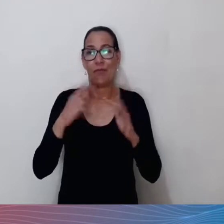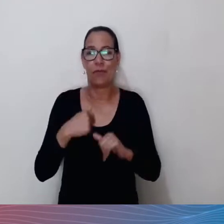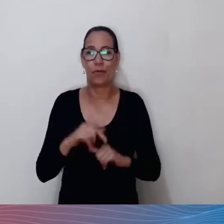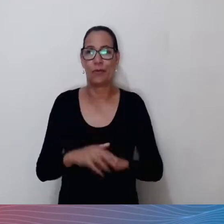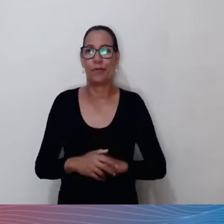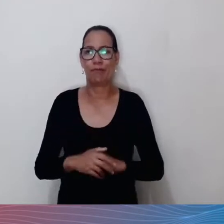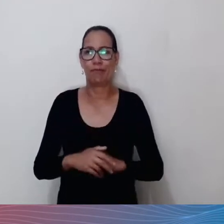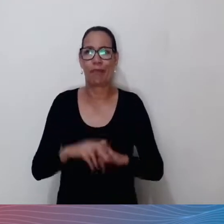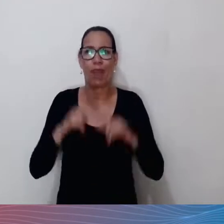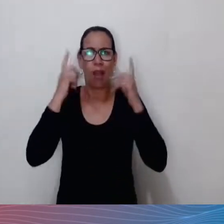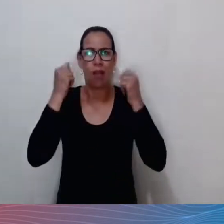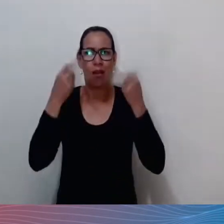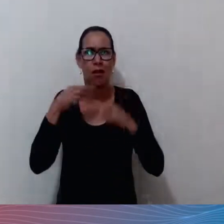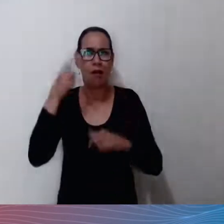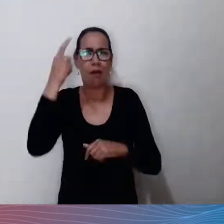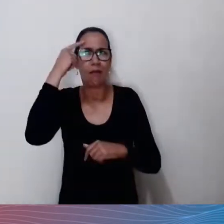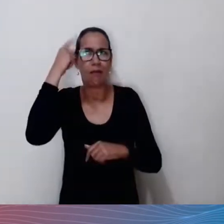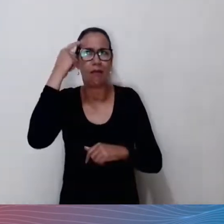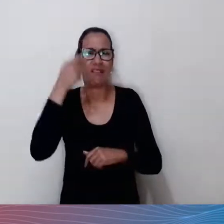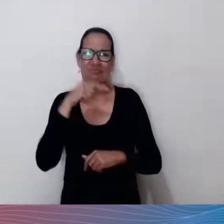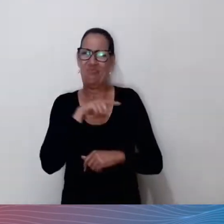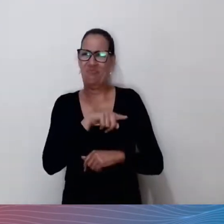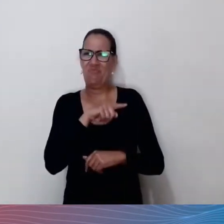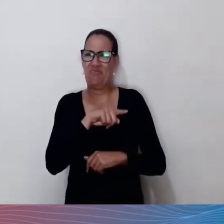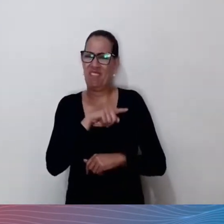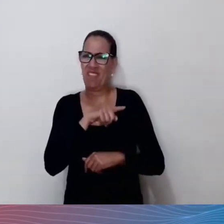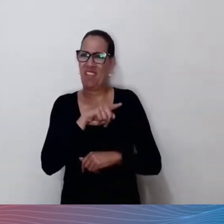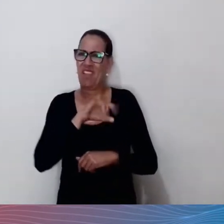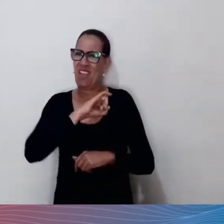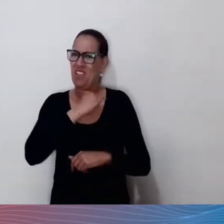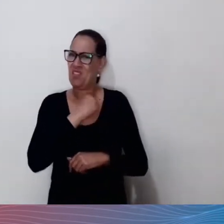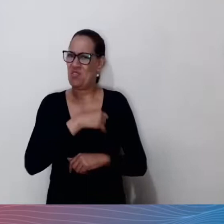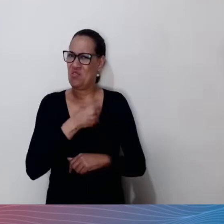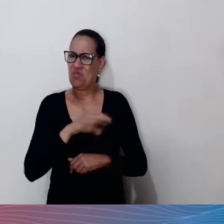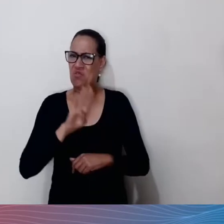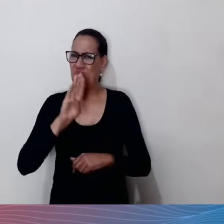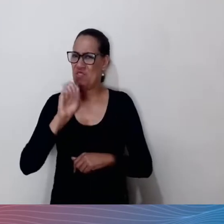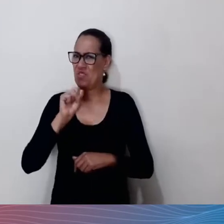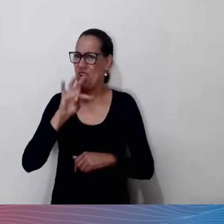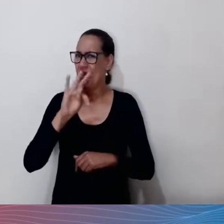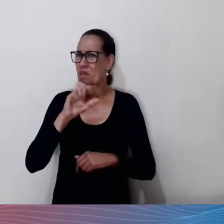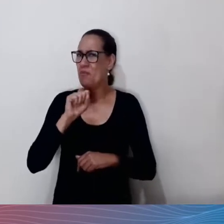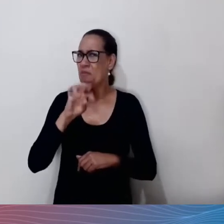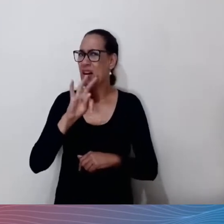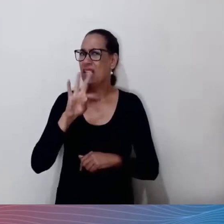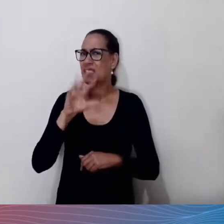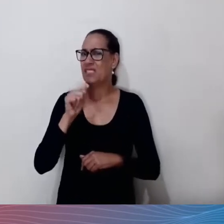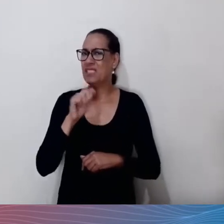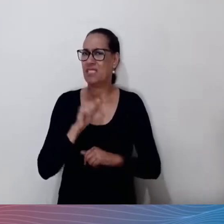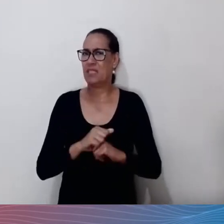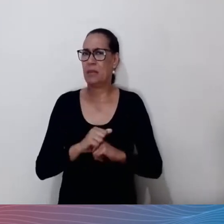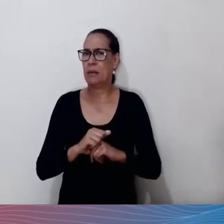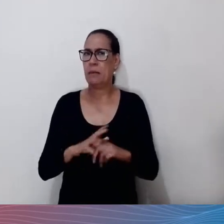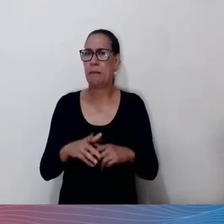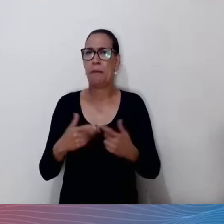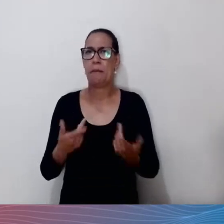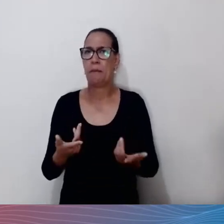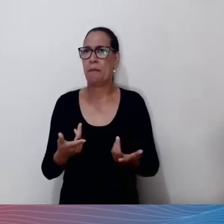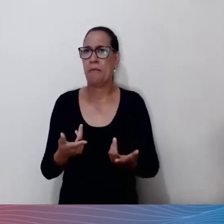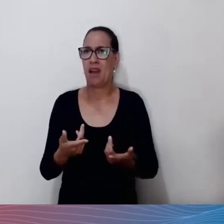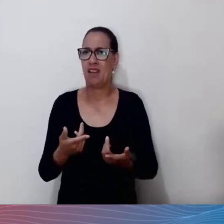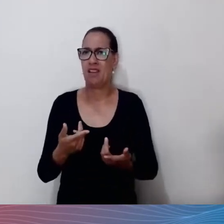esse outro deve ser João Batista, que ele está se referindo. Mas Jesus falou assim, eu não aceito nenhum testemunho